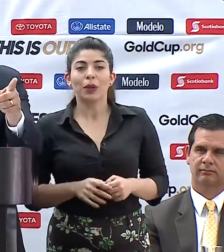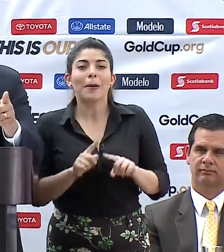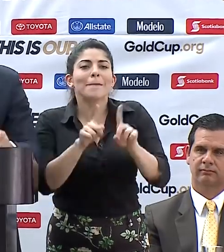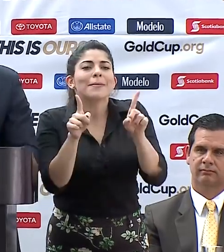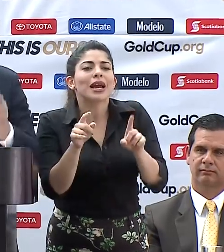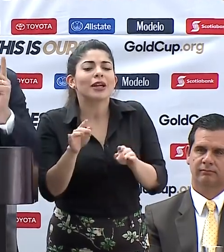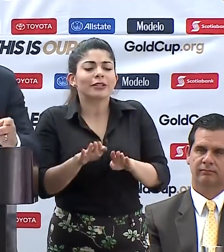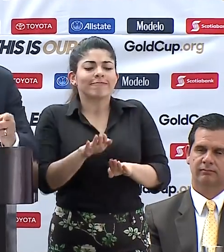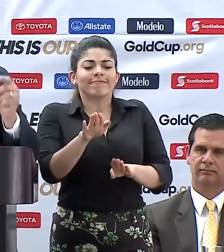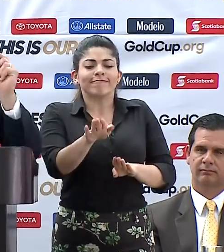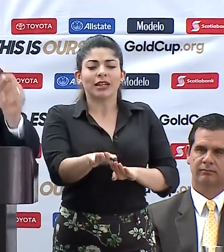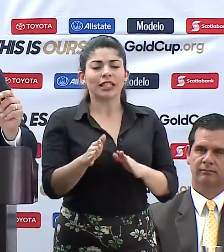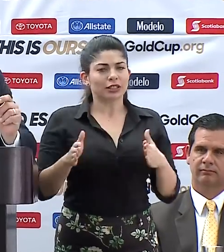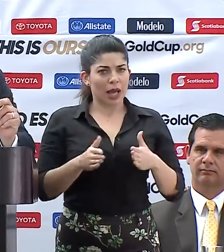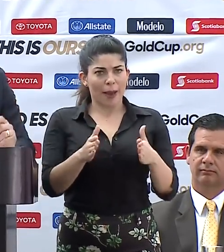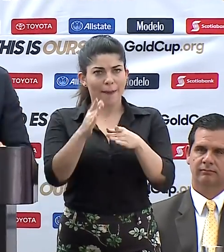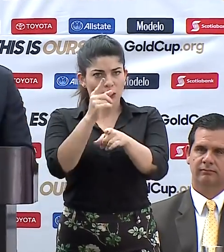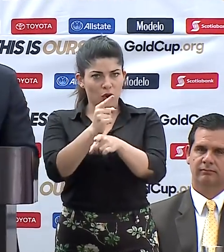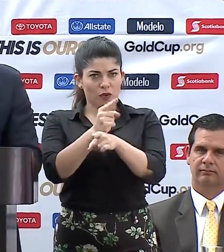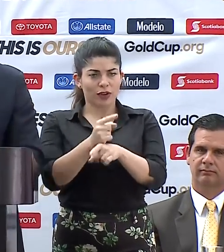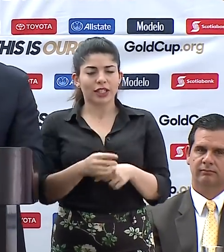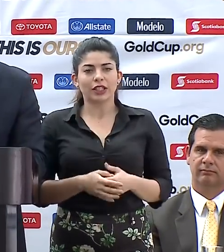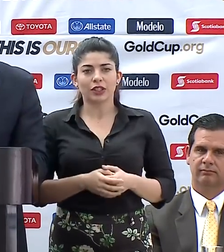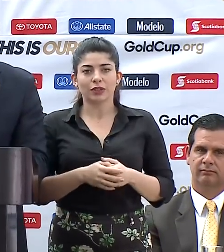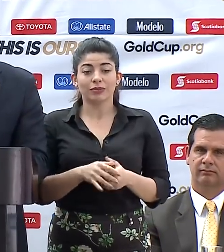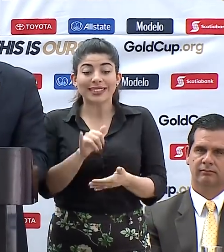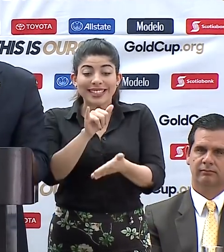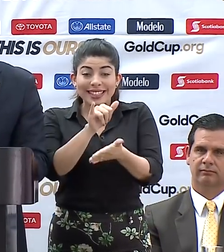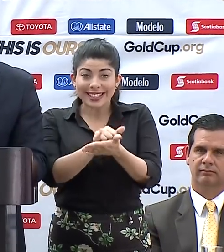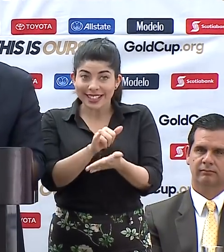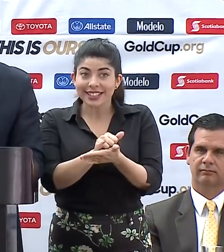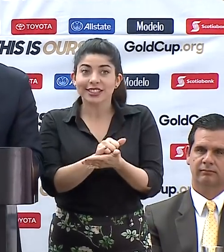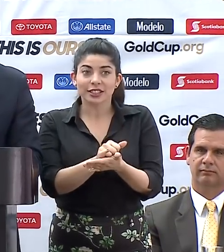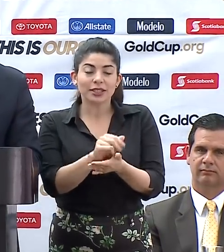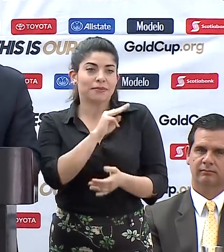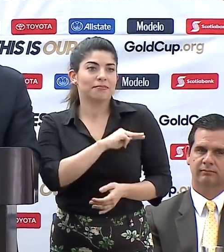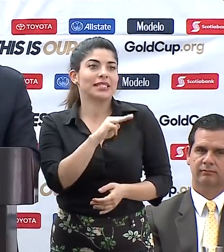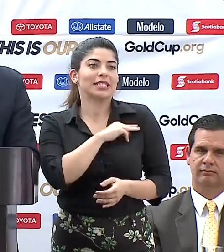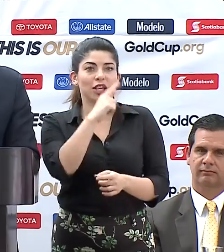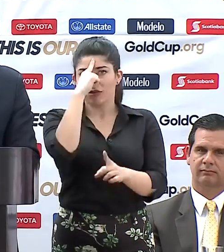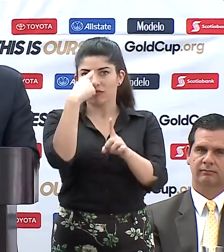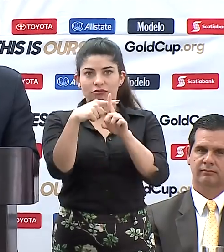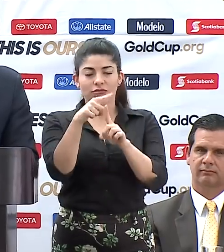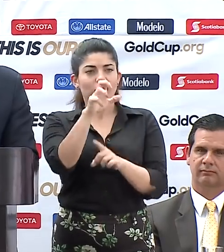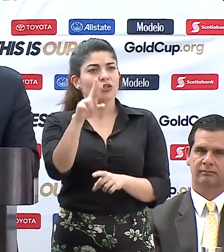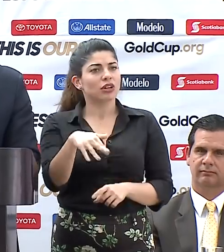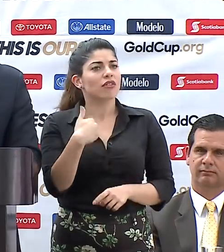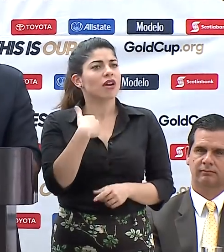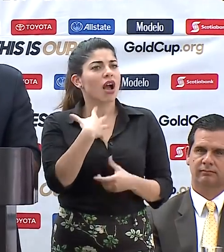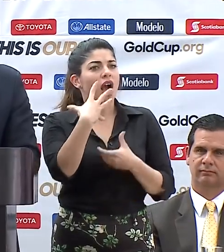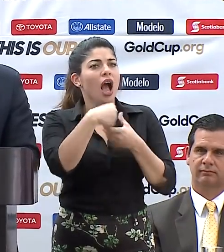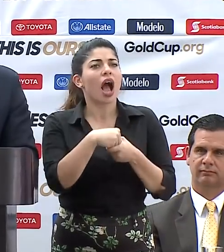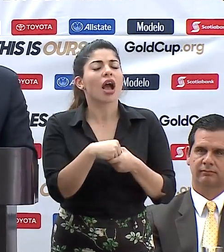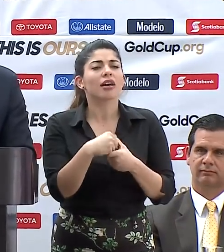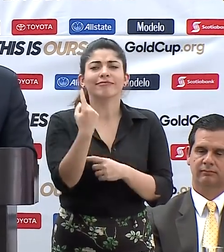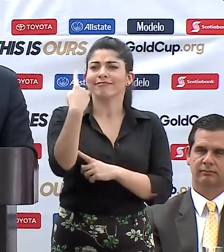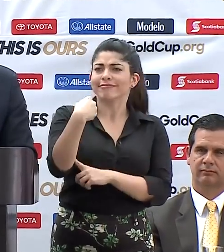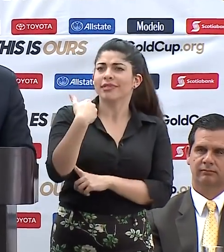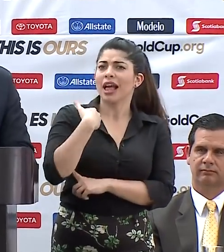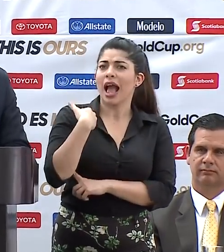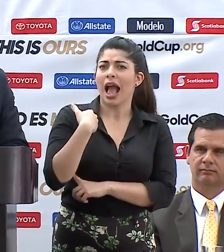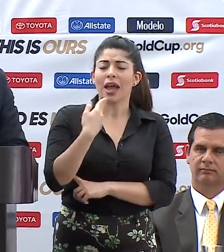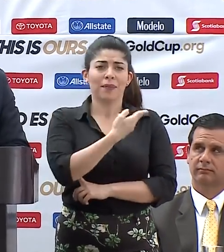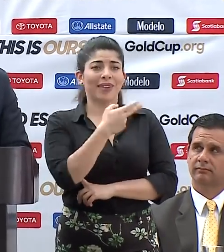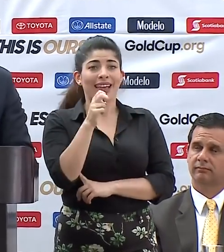pero es dar un paso en la dirección correcta, y eso es la ambición positiva que tiene Costa Rica. El mandato que tiene